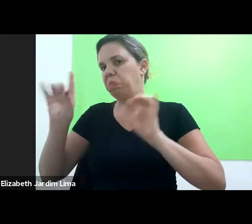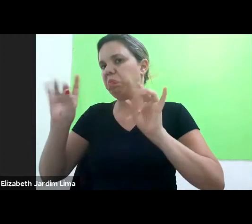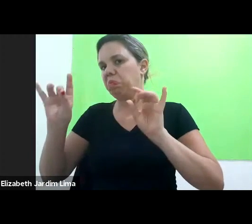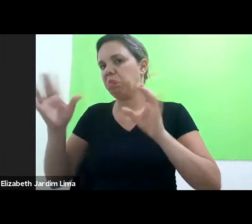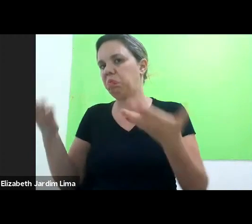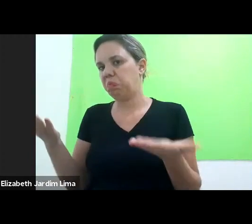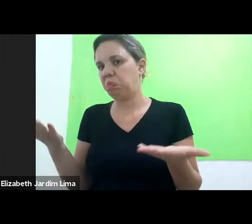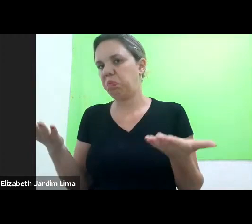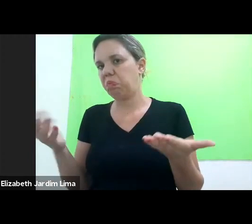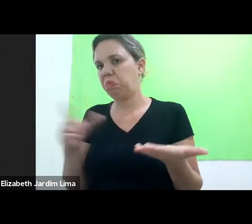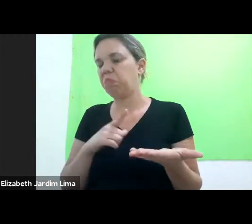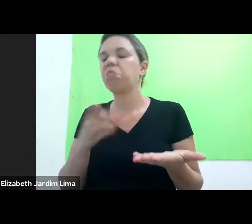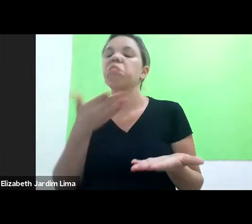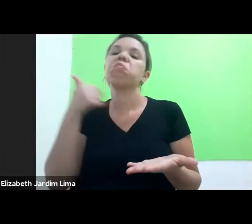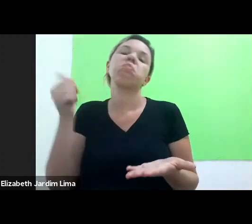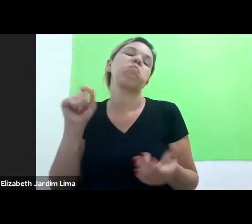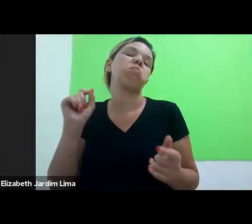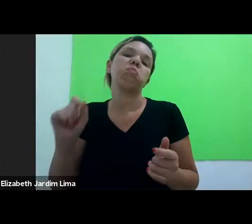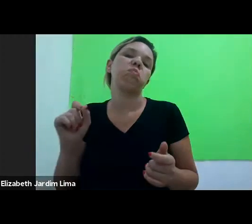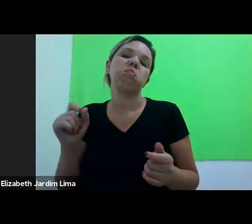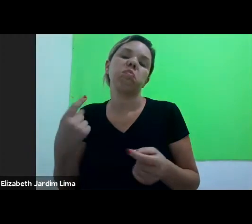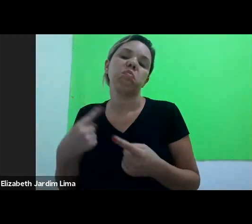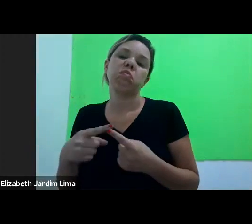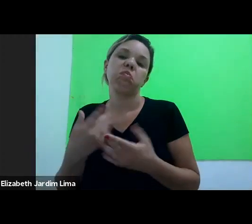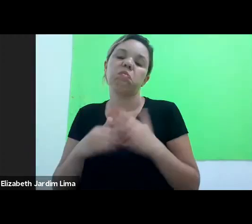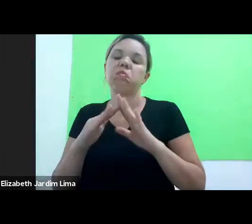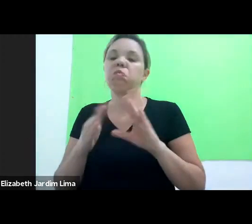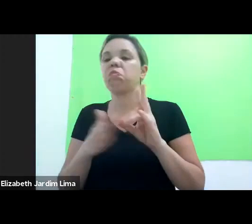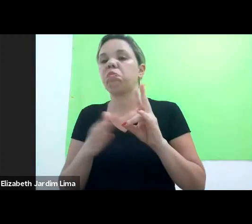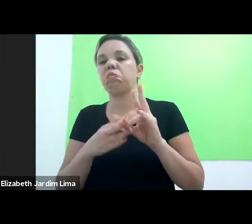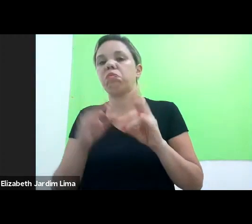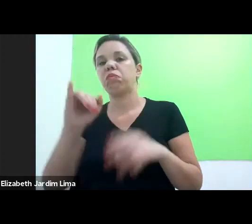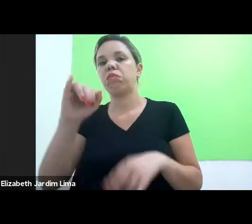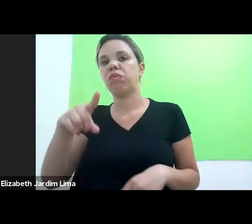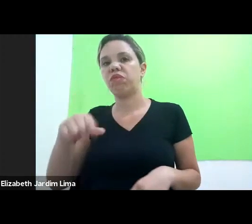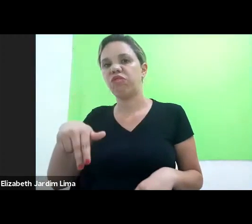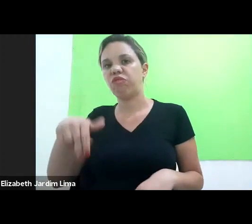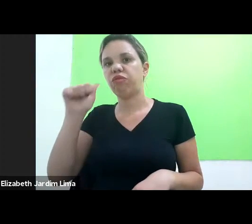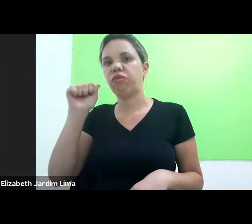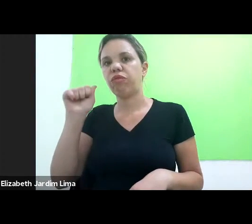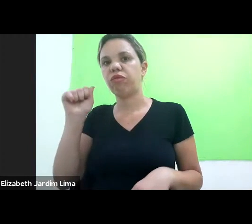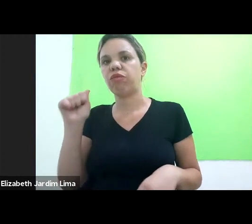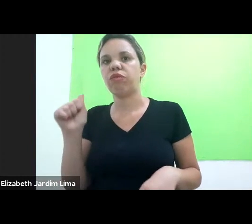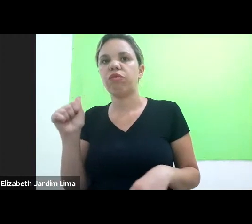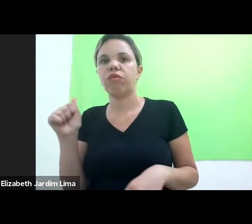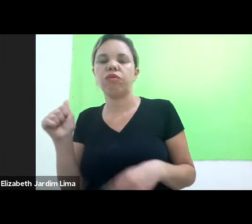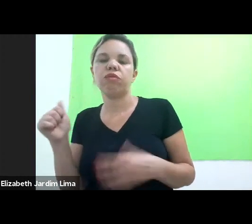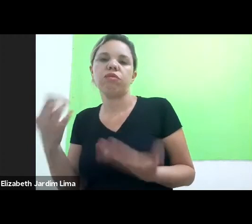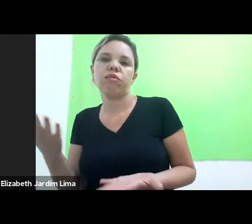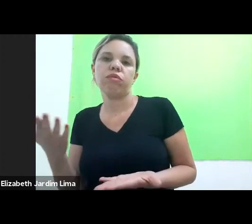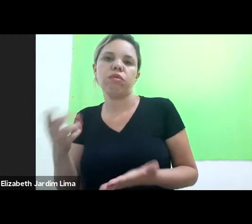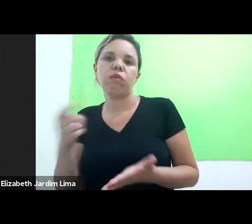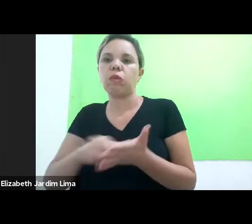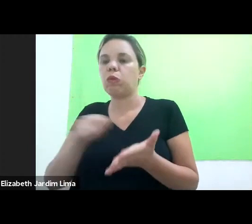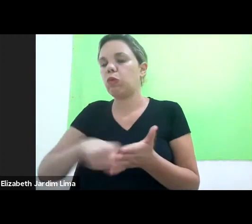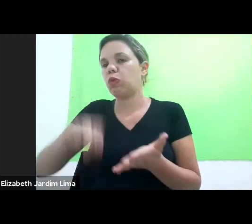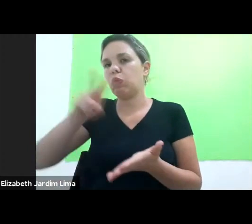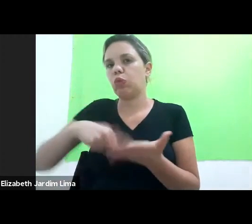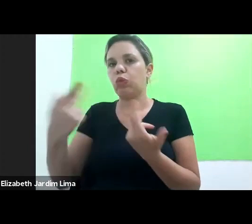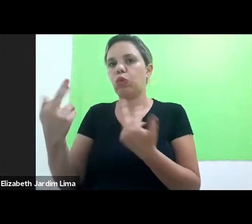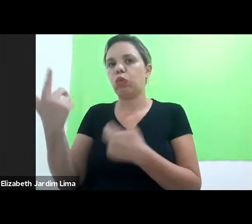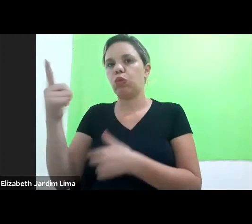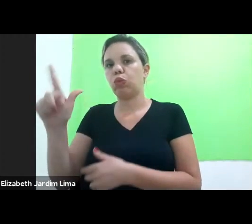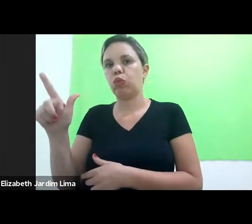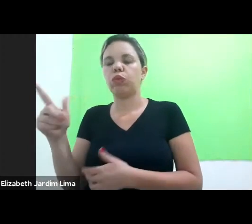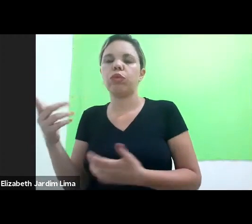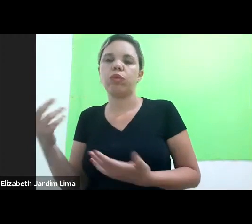que tem de diferente? Porque na escola indígena, além de aprender a ler, a escrever, como qualquer outra escola ensina,